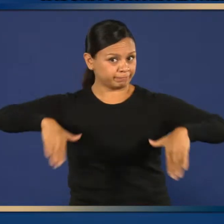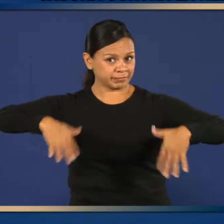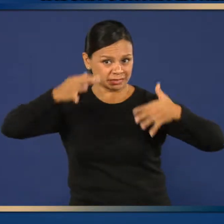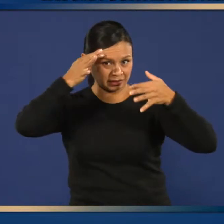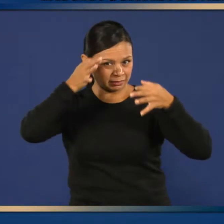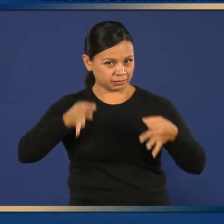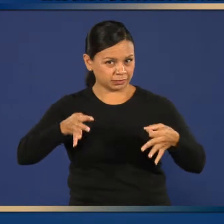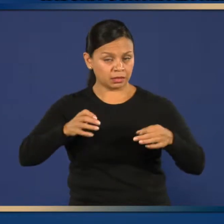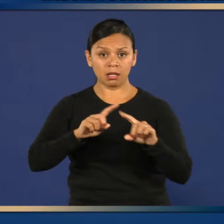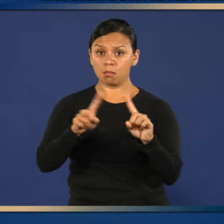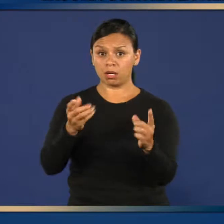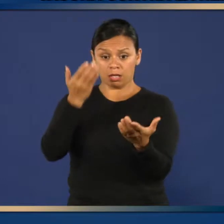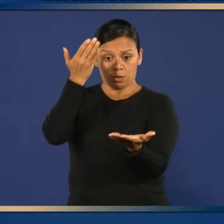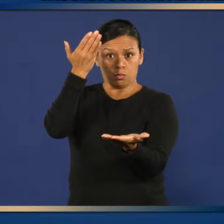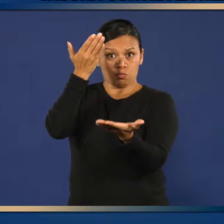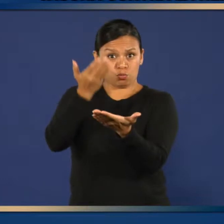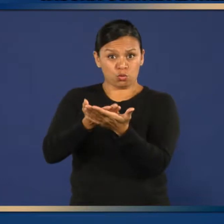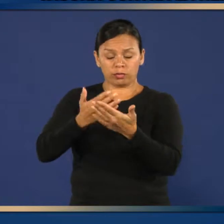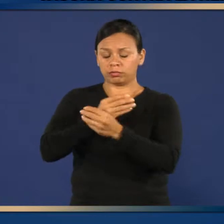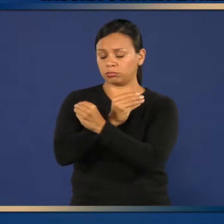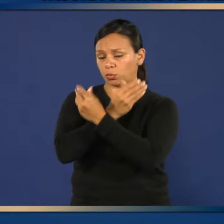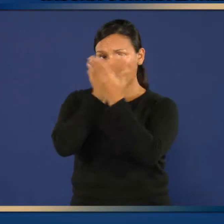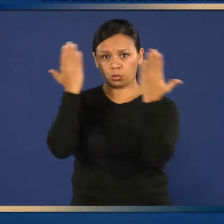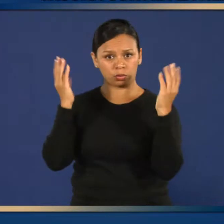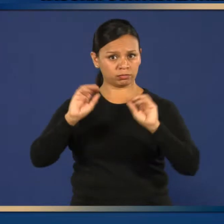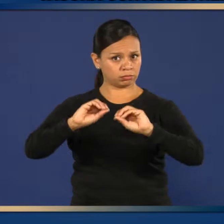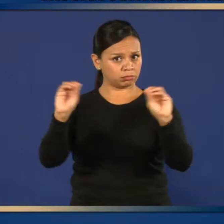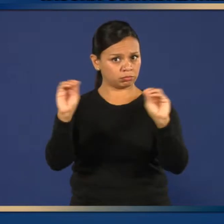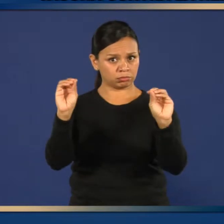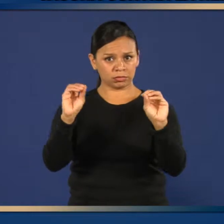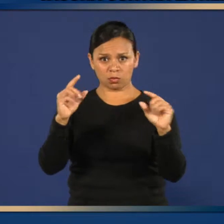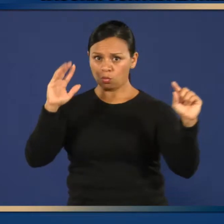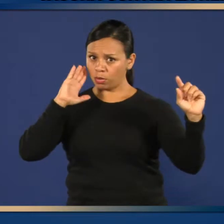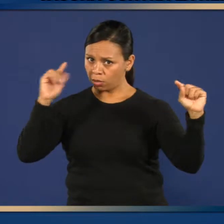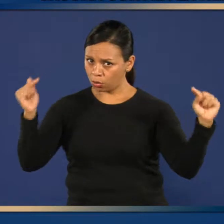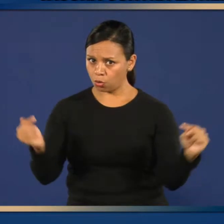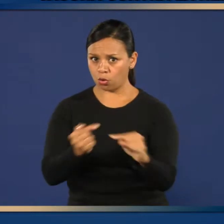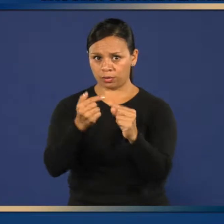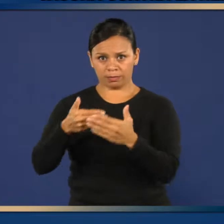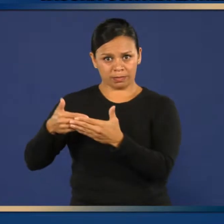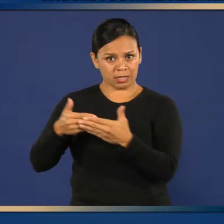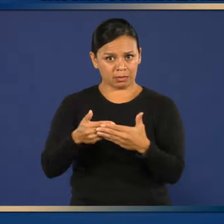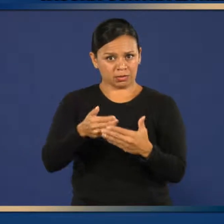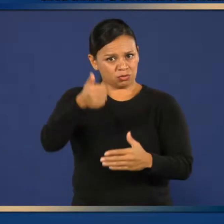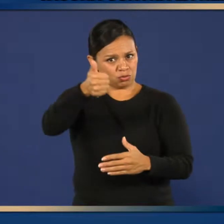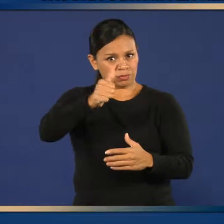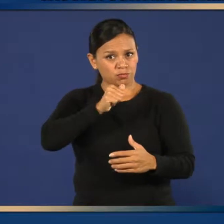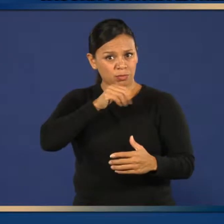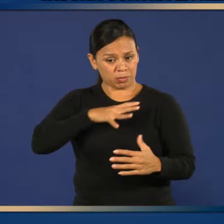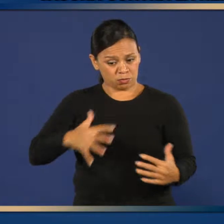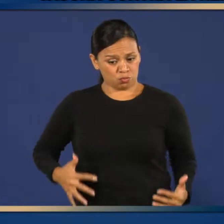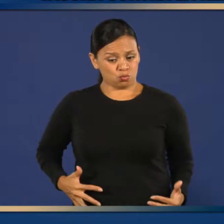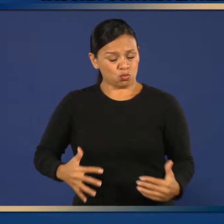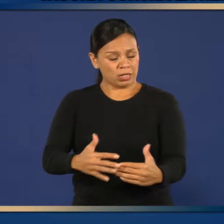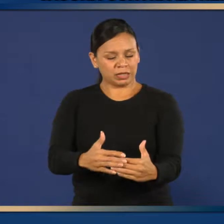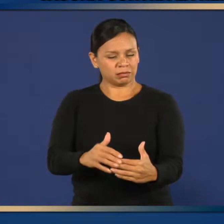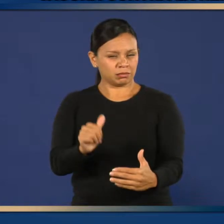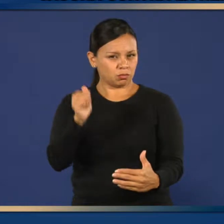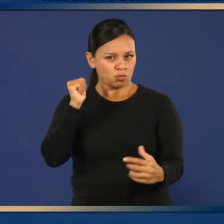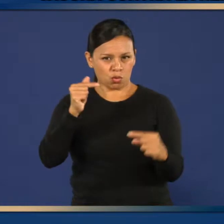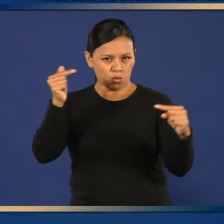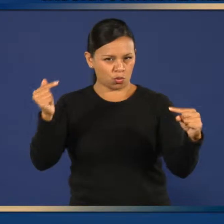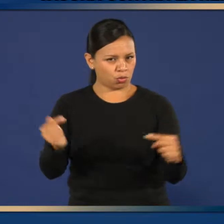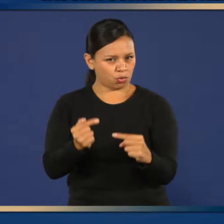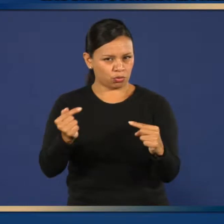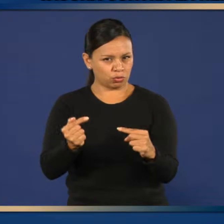pero no hay pruebas de que se dan niña para las mujeres embarazadas ni para sus bebés por